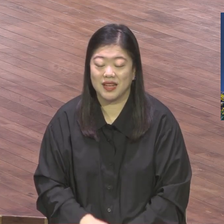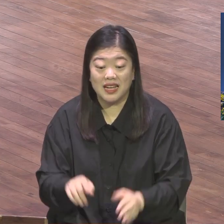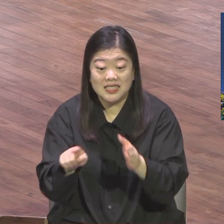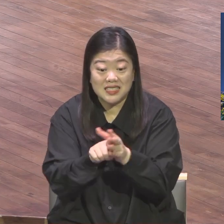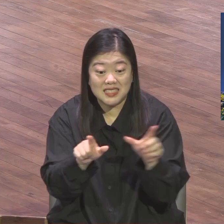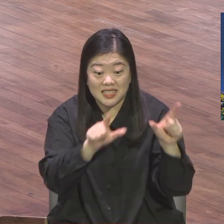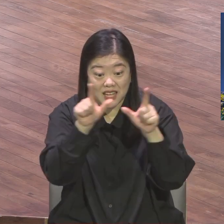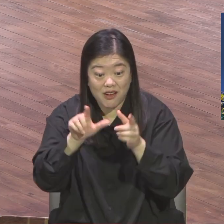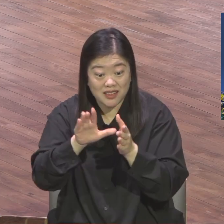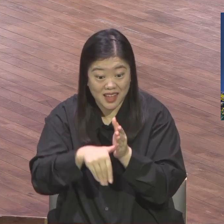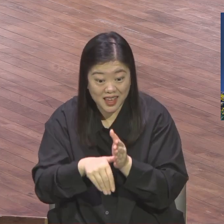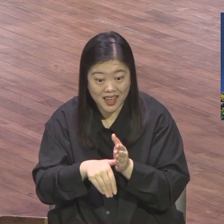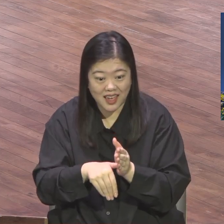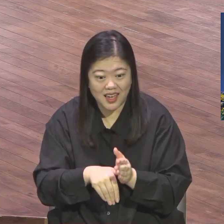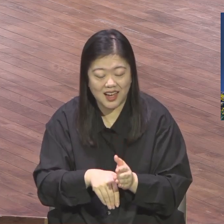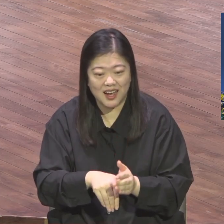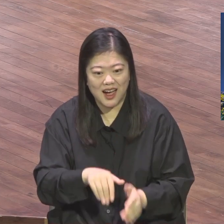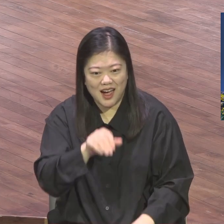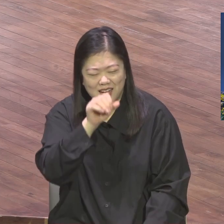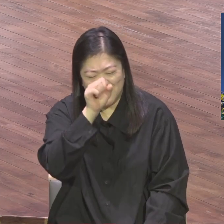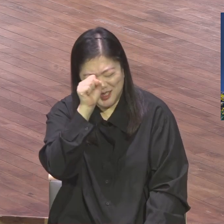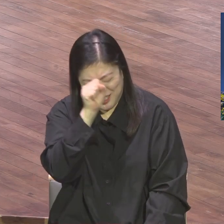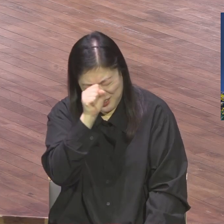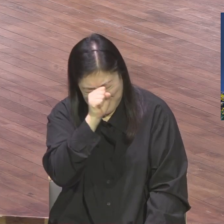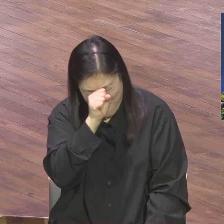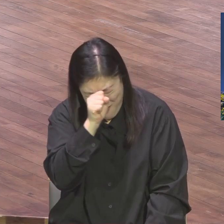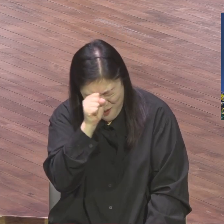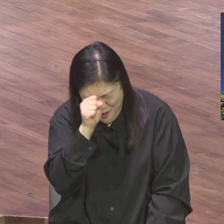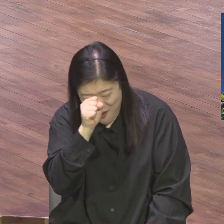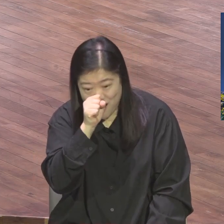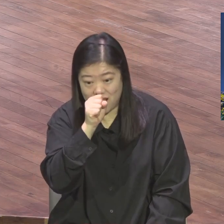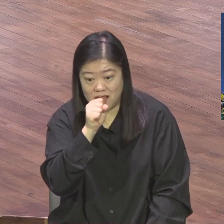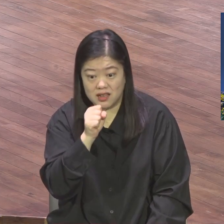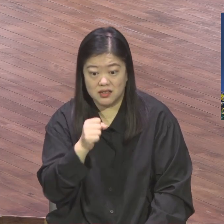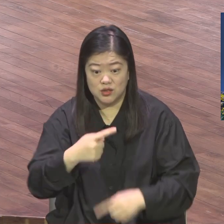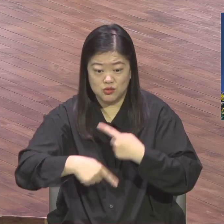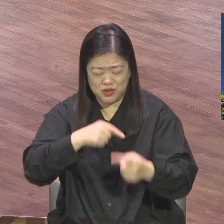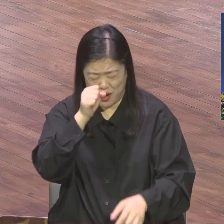신앙생활 잘하는 자녀를 우리 목사인 제가 볼 때도요